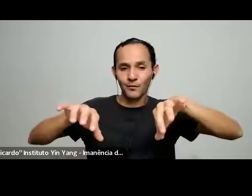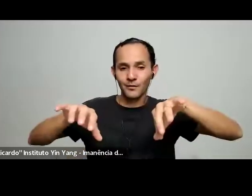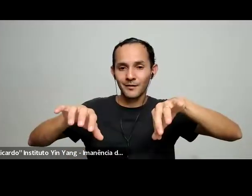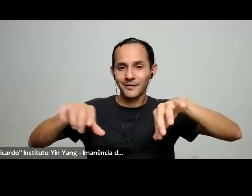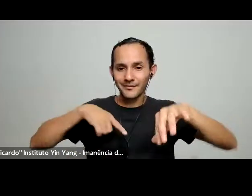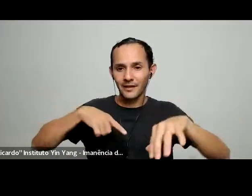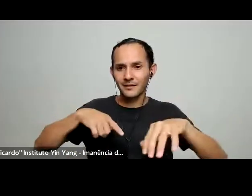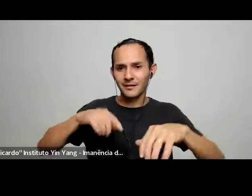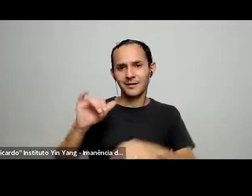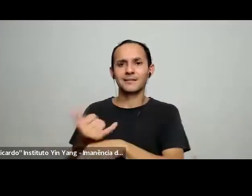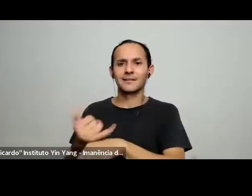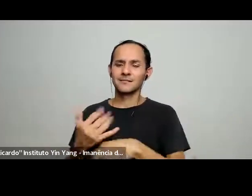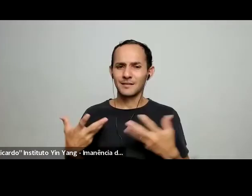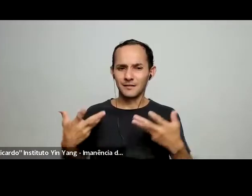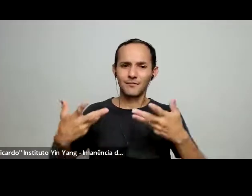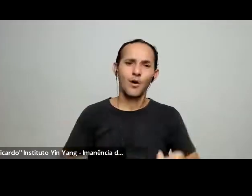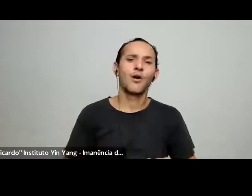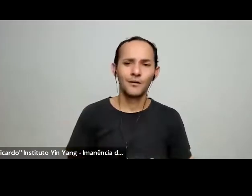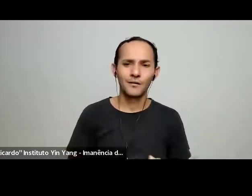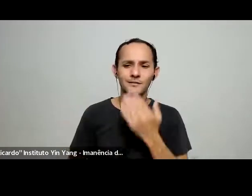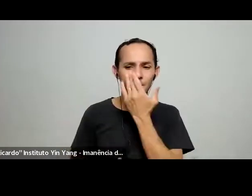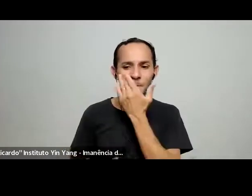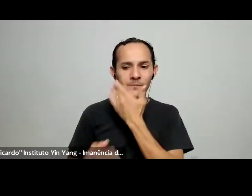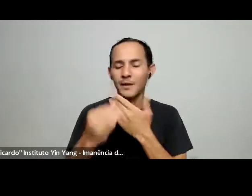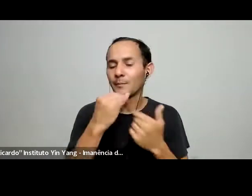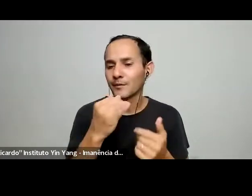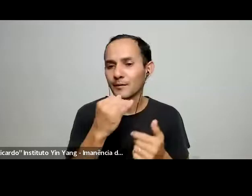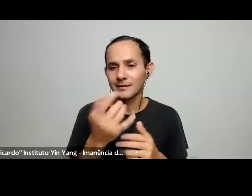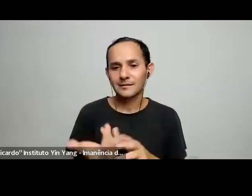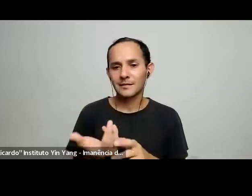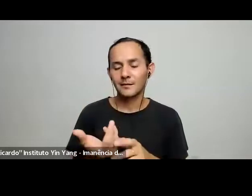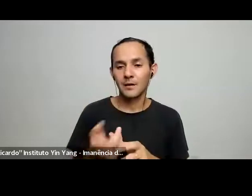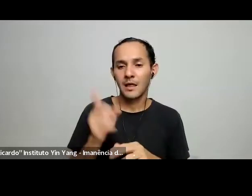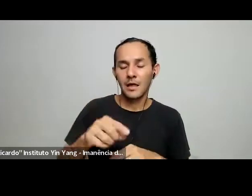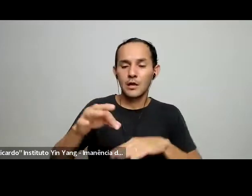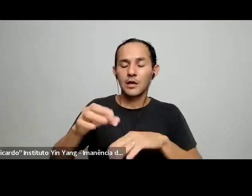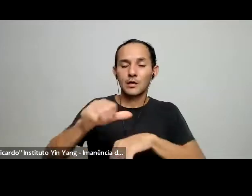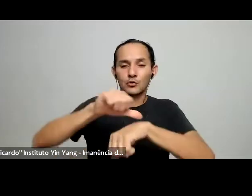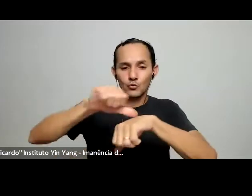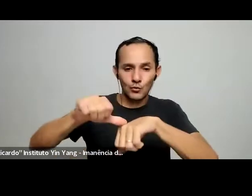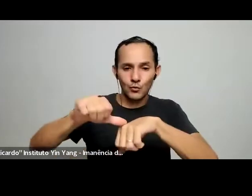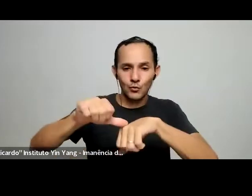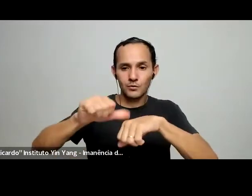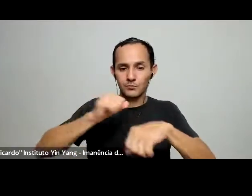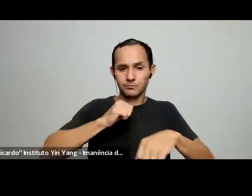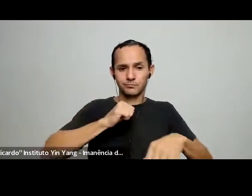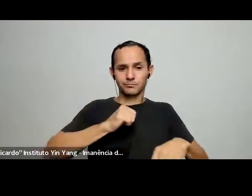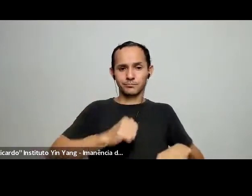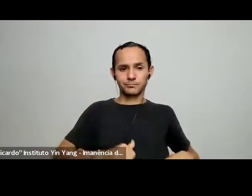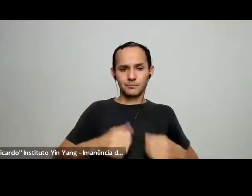recursos maravilhosos, né, que, por exemplo, pega uma cirurgia que nem a pessoa teria que abrir o peito